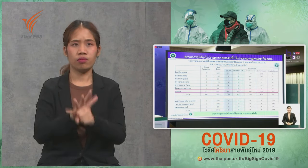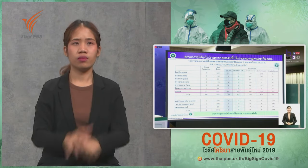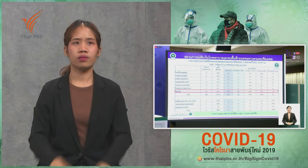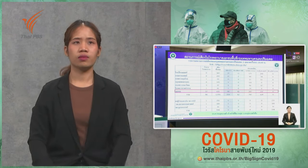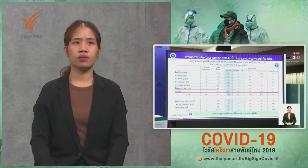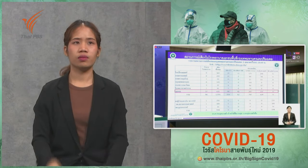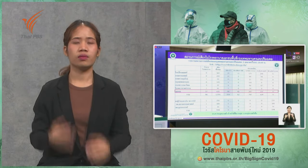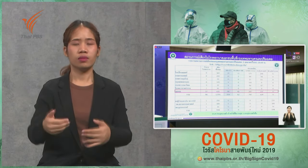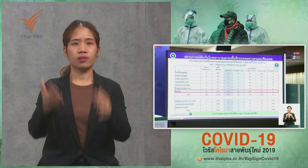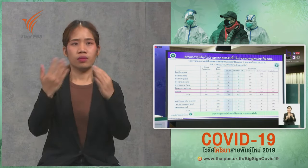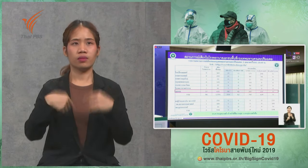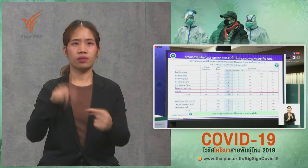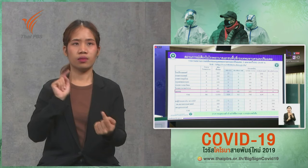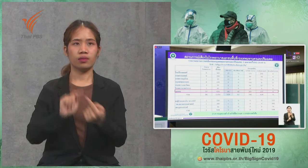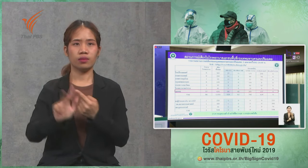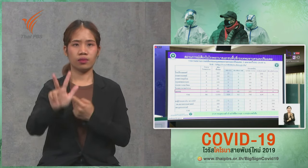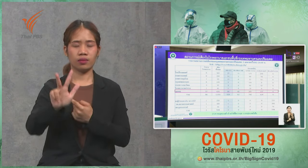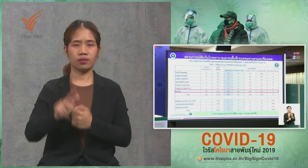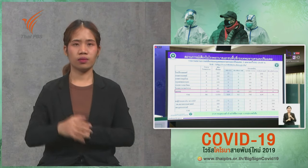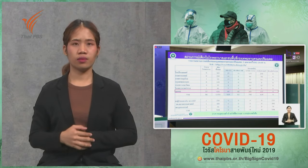เรื่องที่3นะครับ